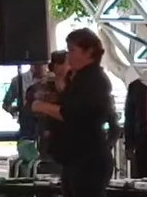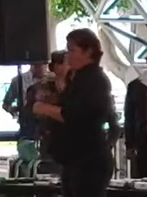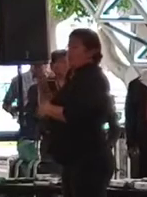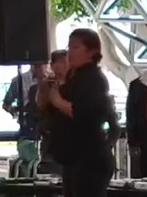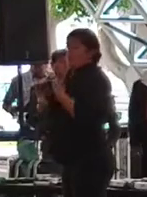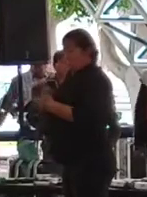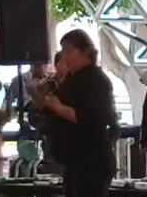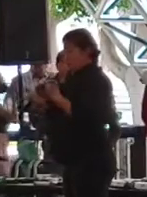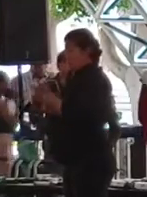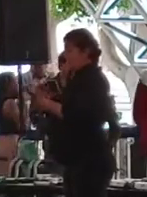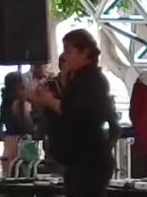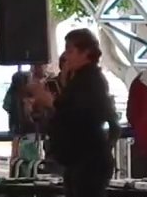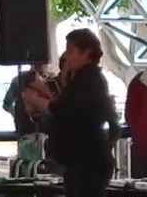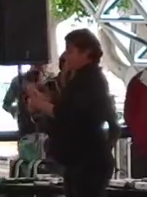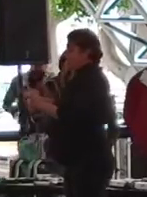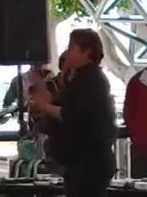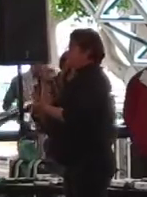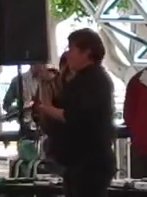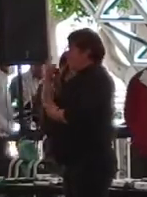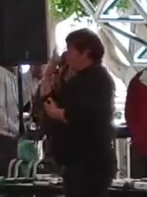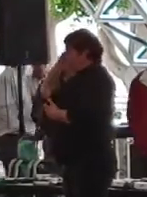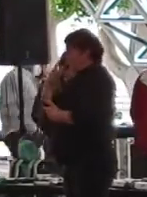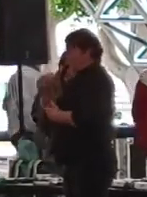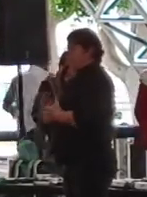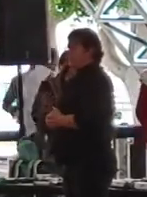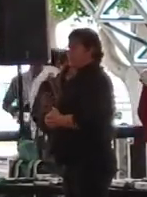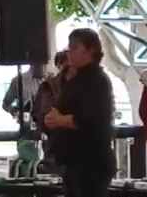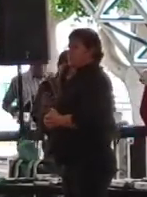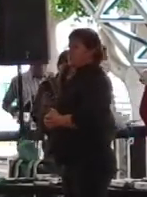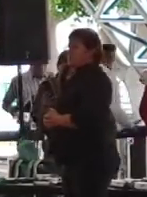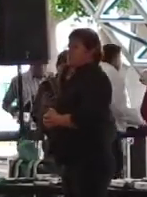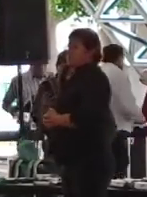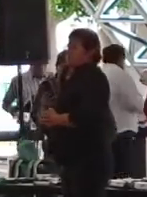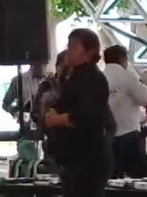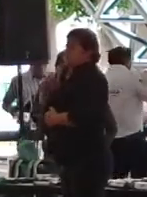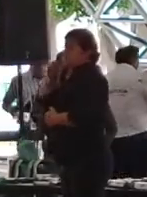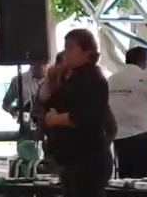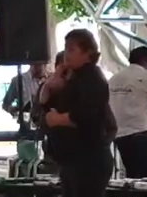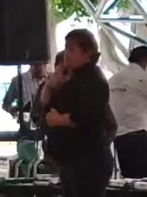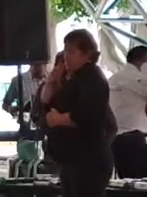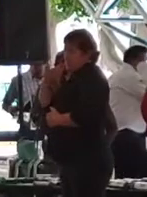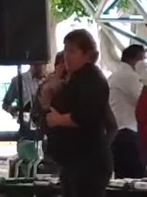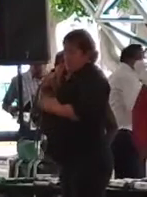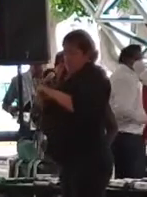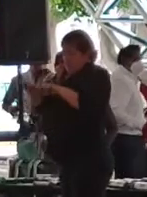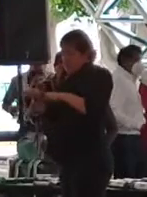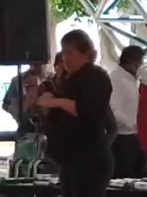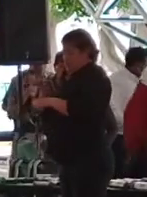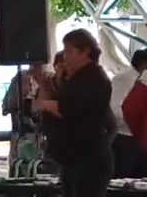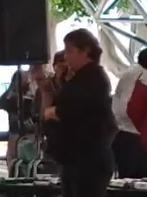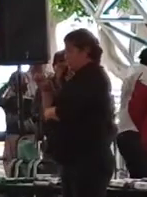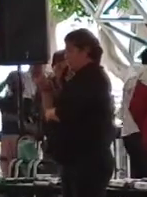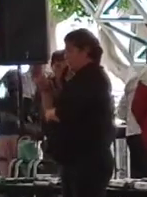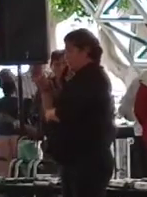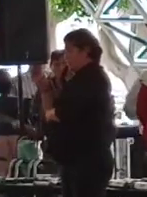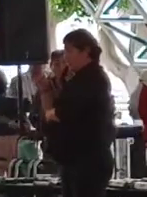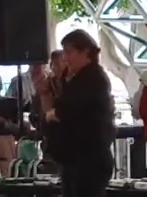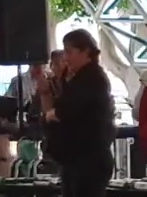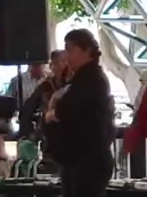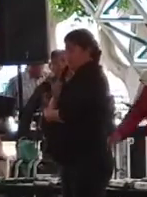servir, que es tan hermoso. Siempre se lo digo mucho a mi equipo de servir, que entreguemos el corazón,